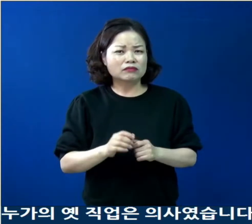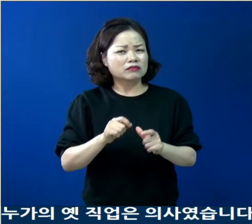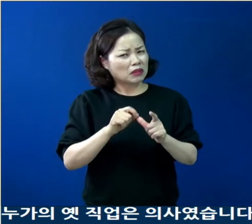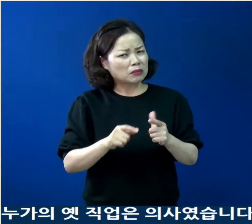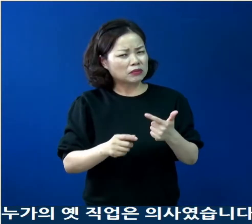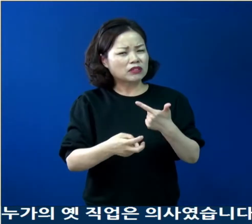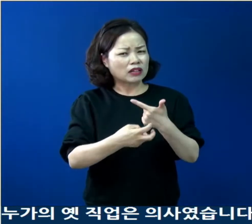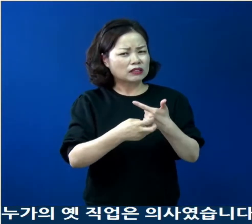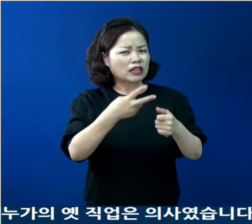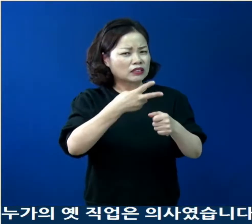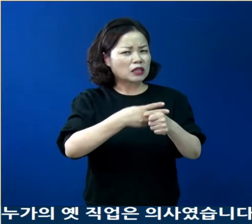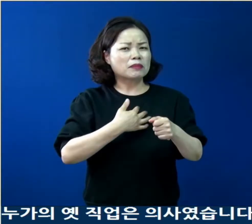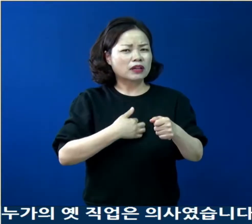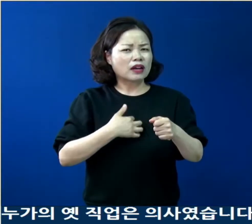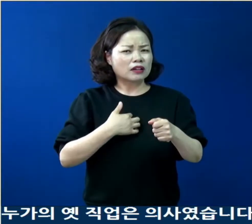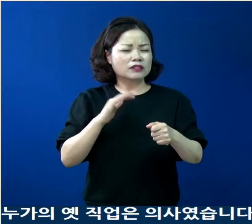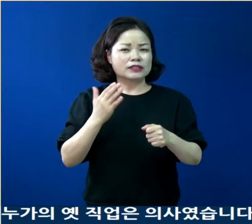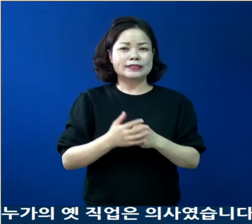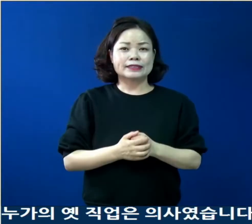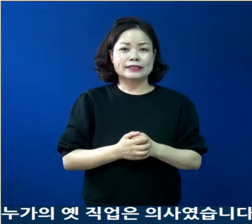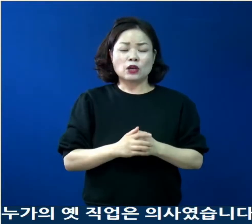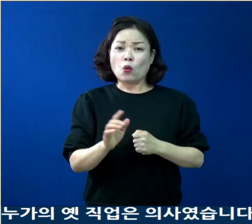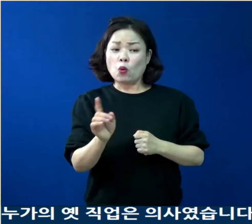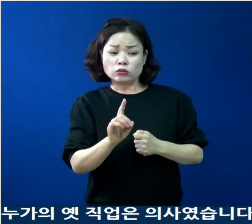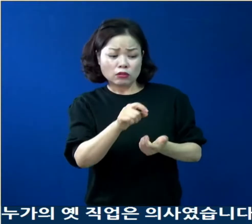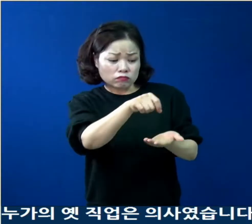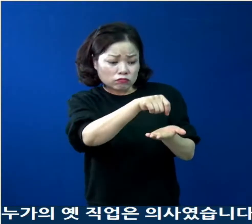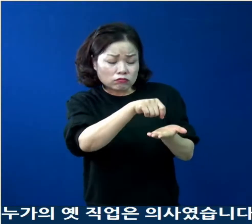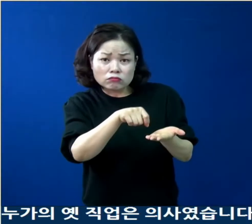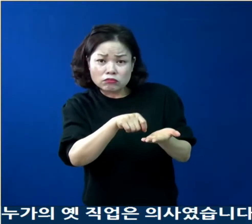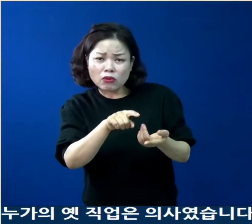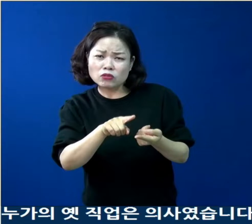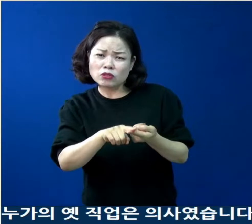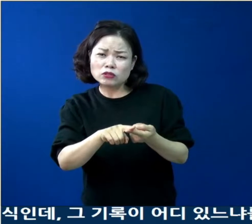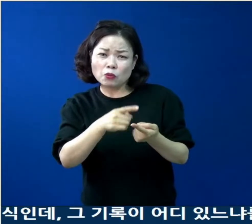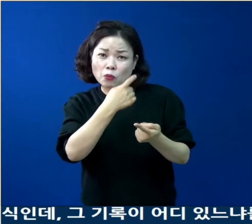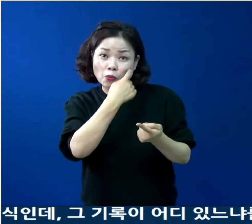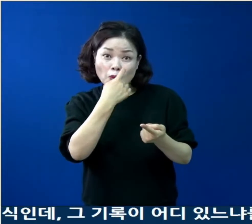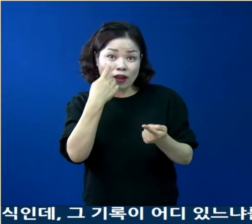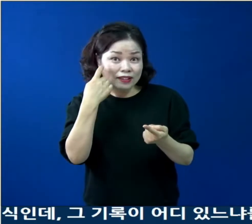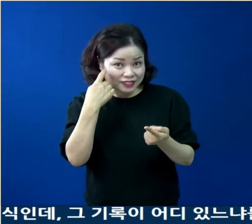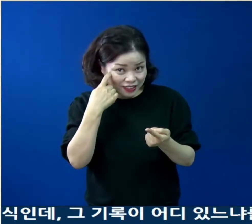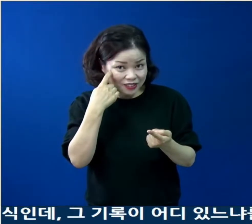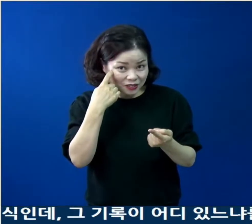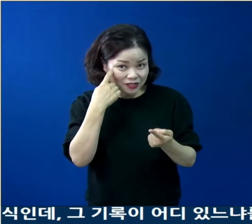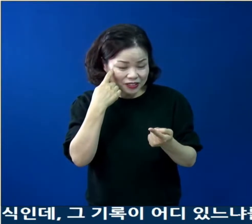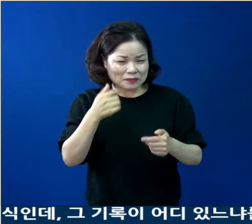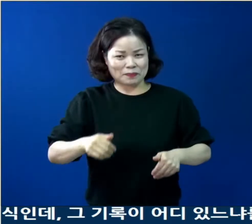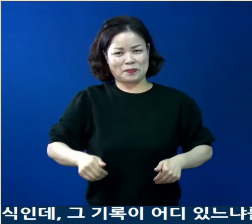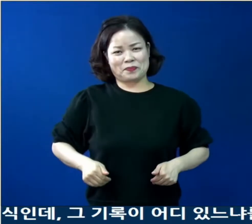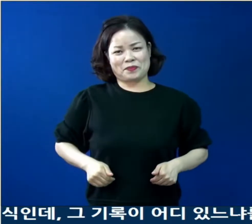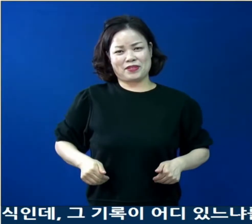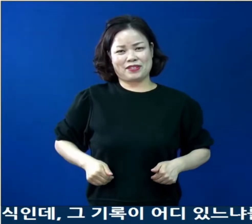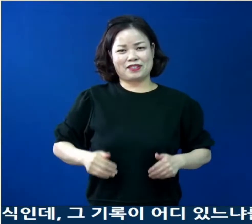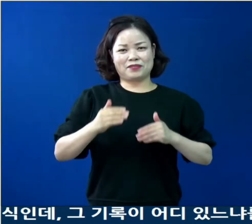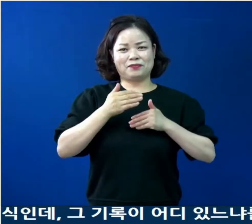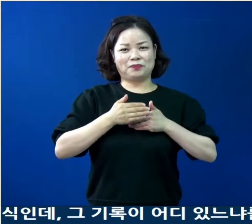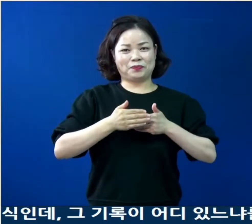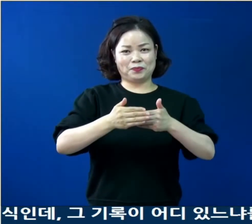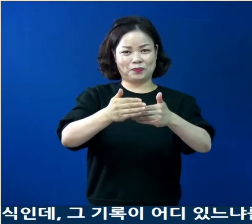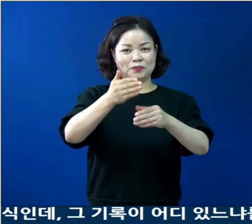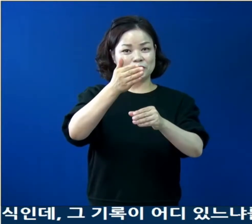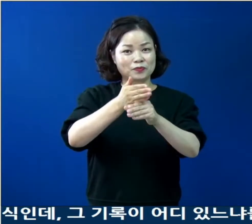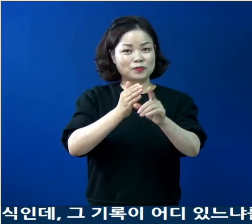있습니다. 그렇게 됩니다. 그래서 어디 성경이 기록되어 있는지를 오늘 확인하는 것도 필요한 과정이